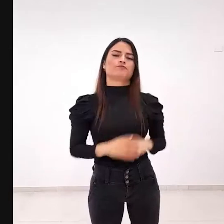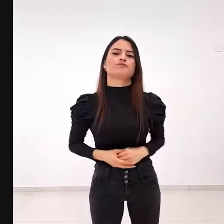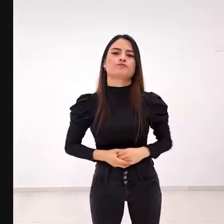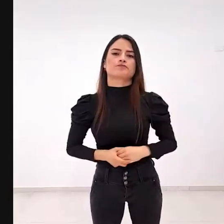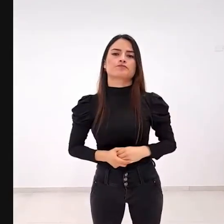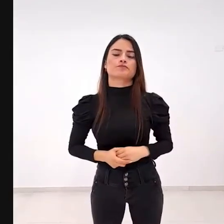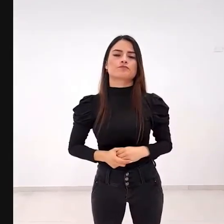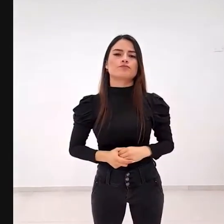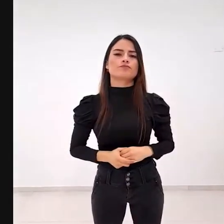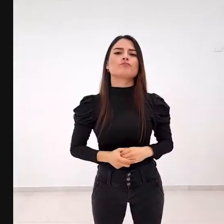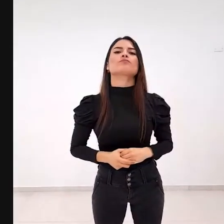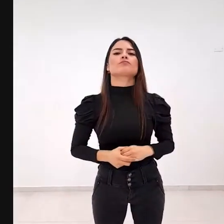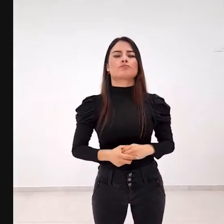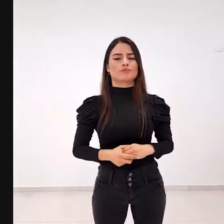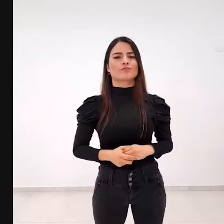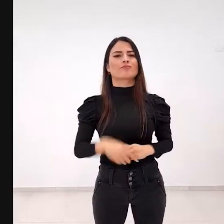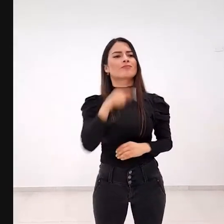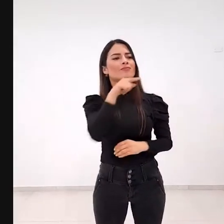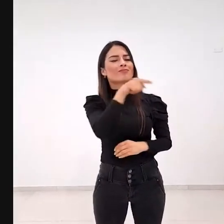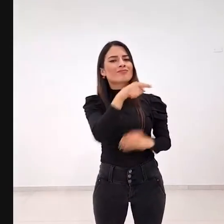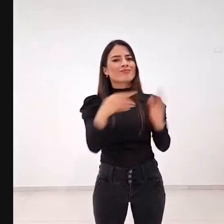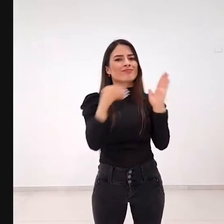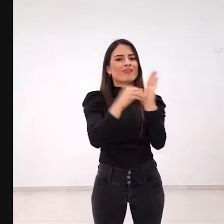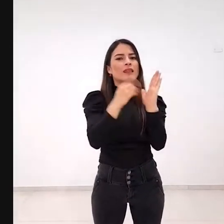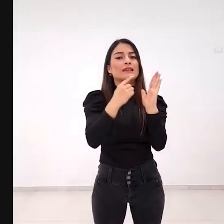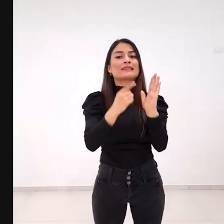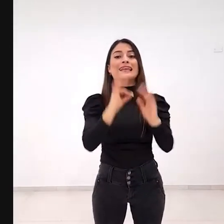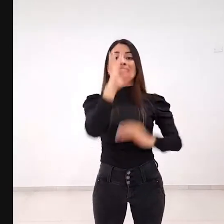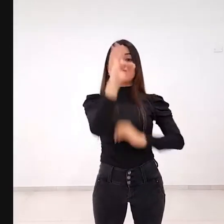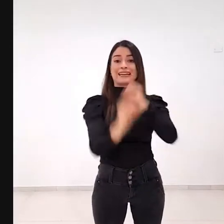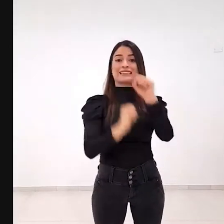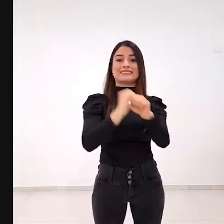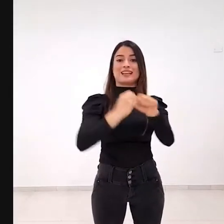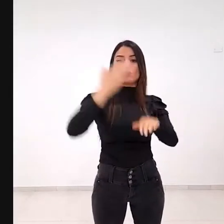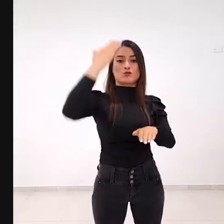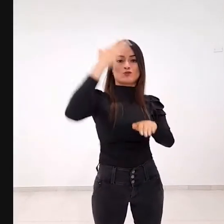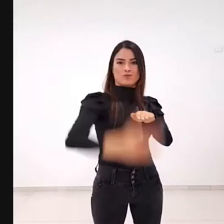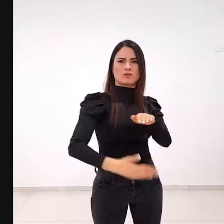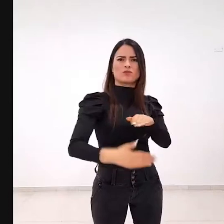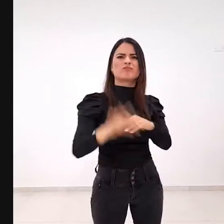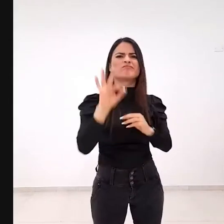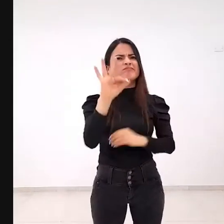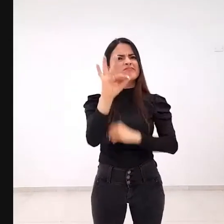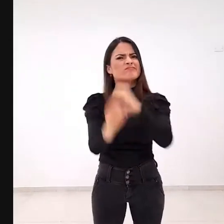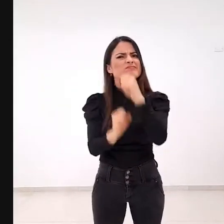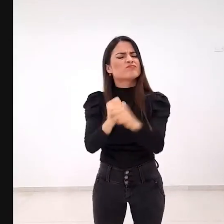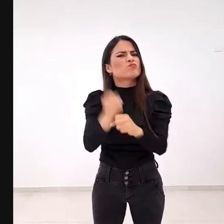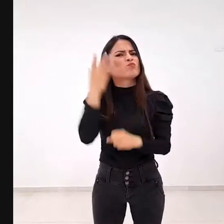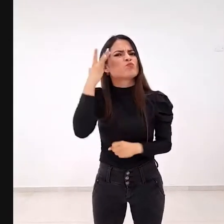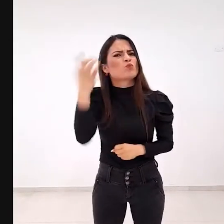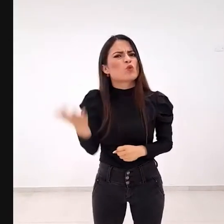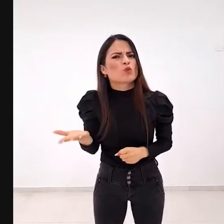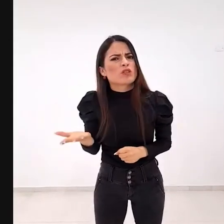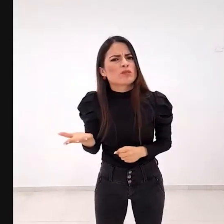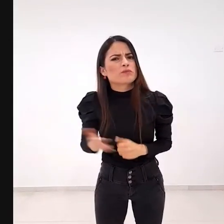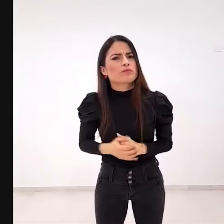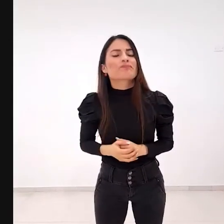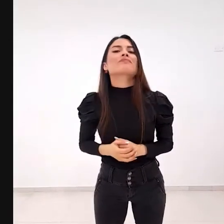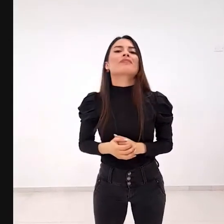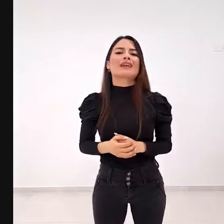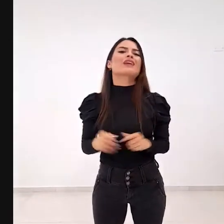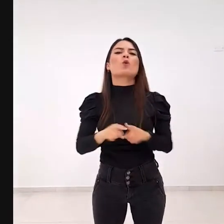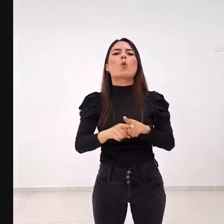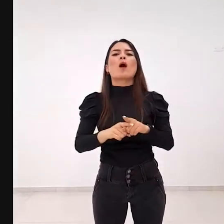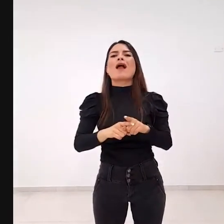sean tres años en primer lugar de los tres años es el límite